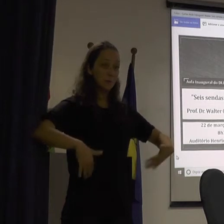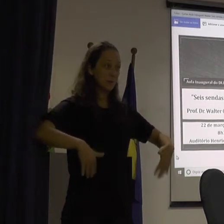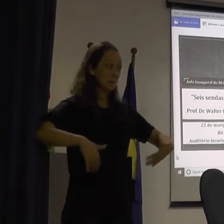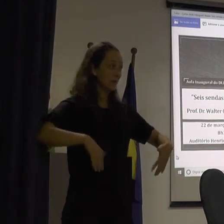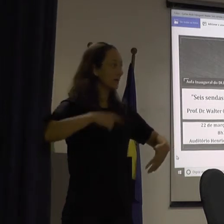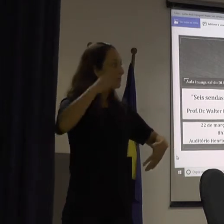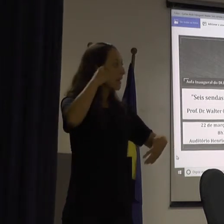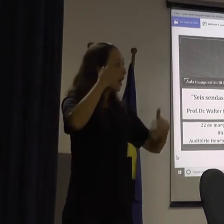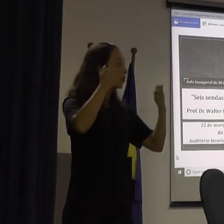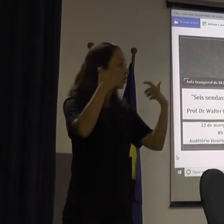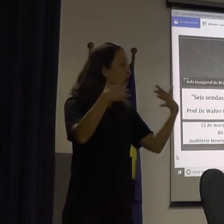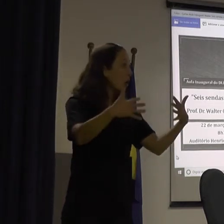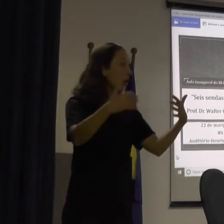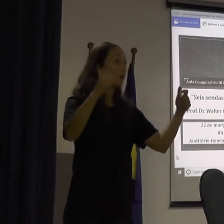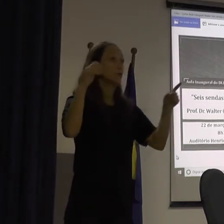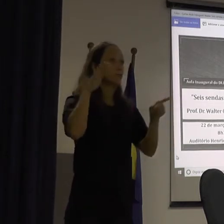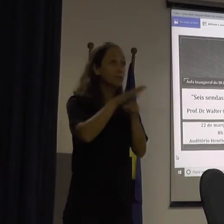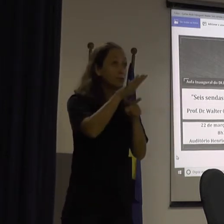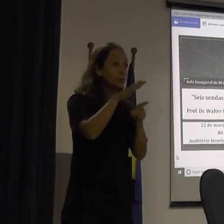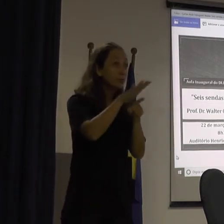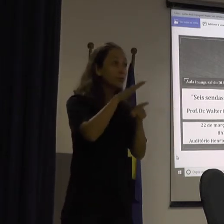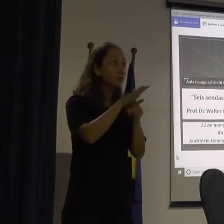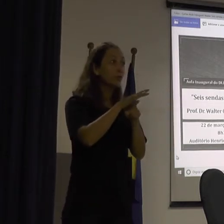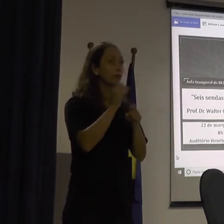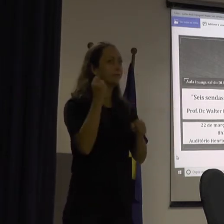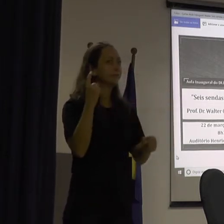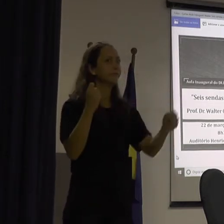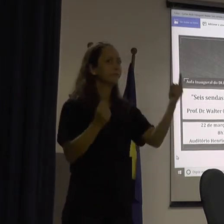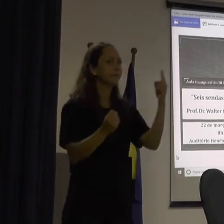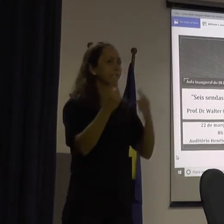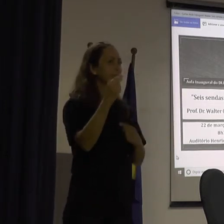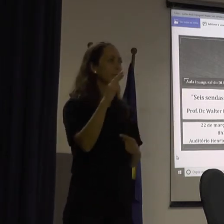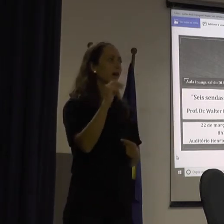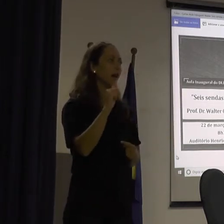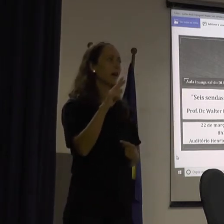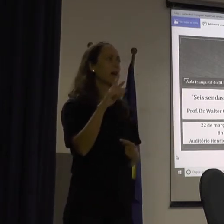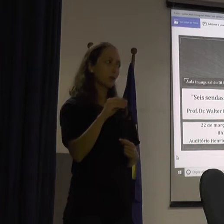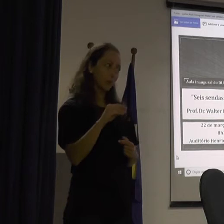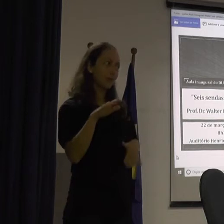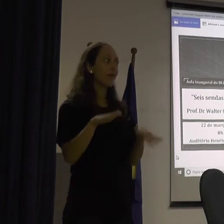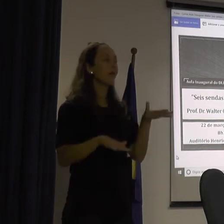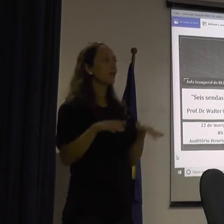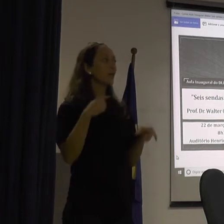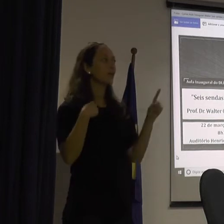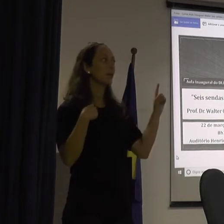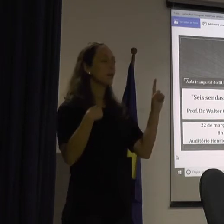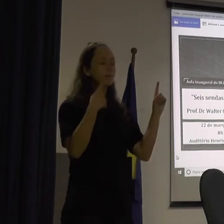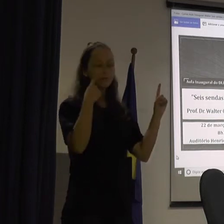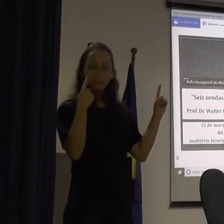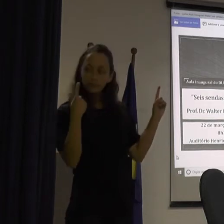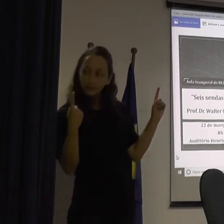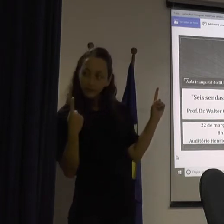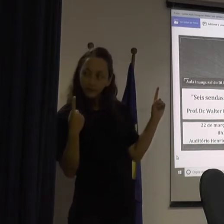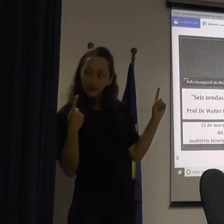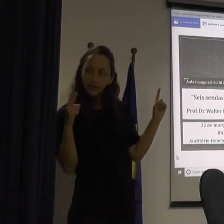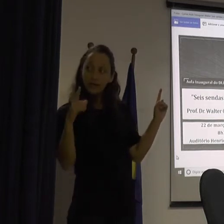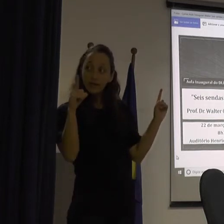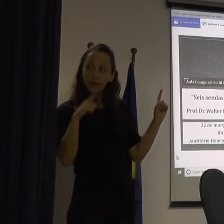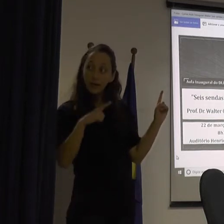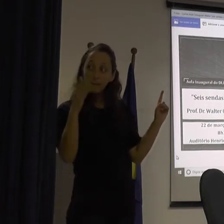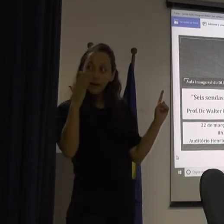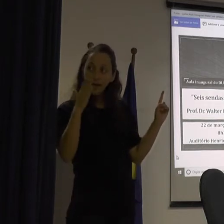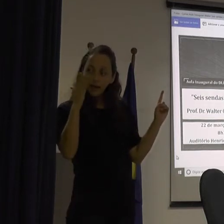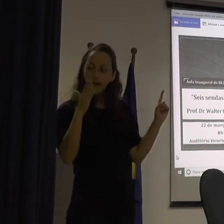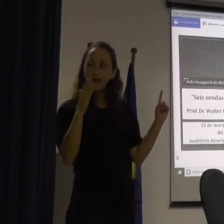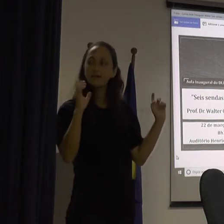o auditório está assim. Posso garantir, porque de vez em quando eu dou uma espiada para ver como é que está o auditório durante palestras e